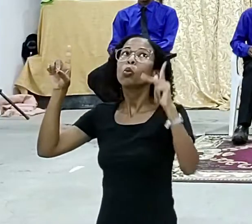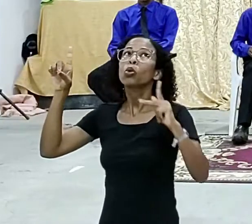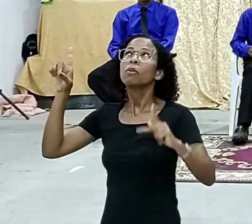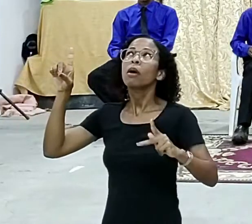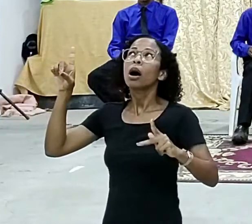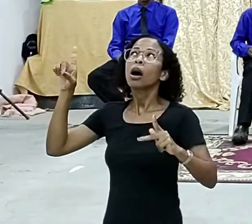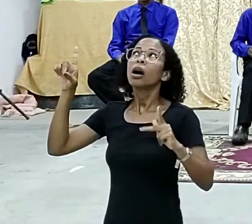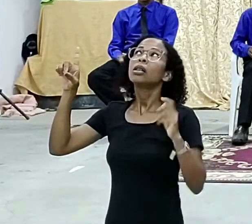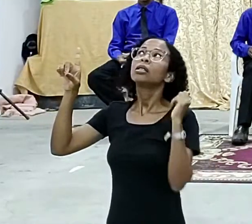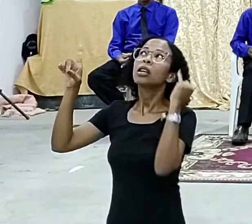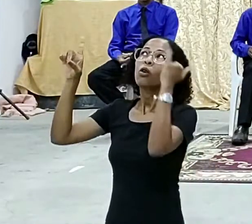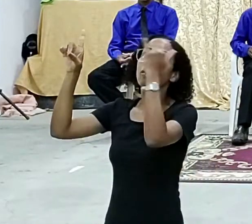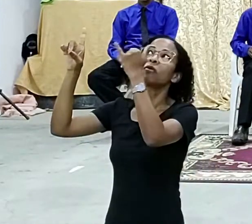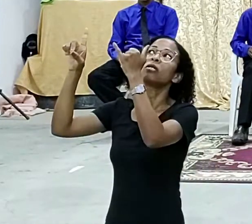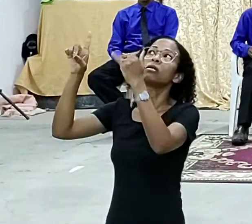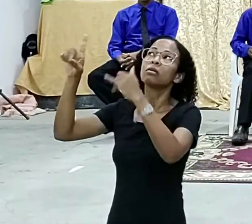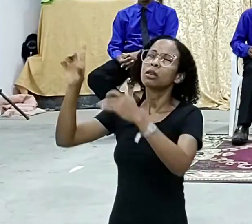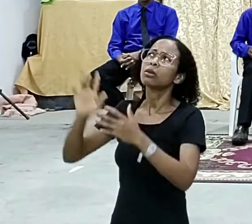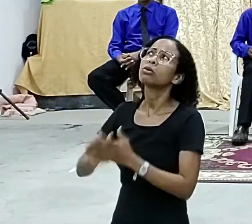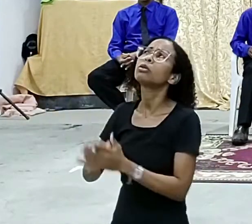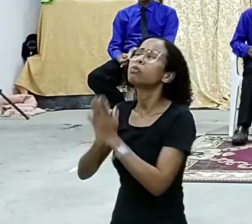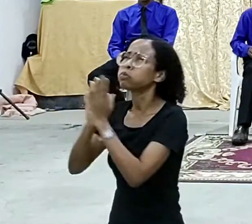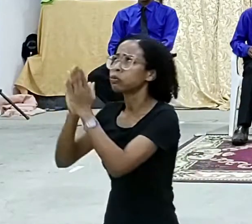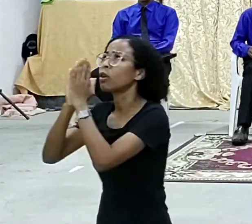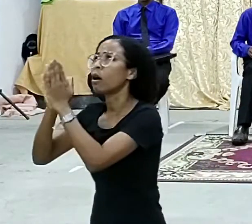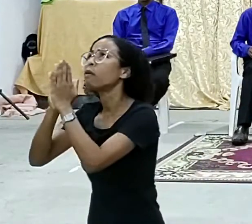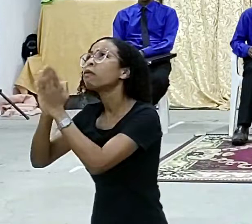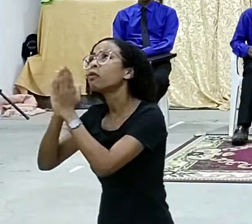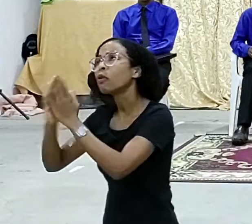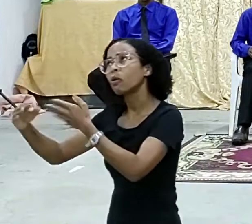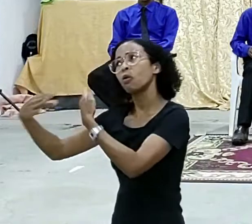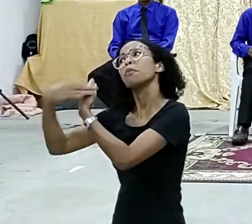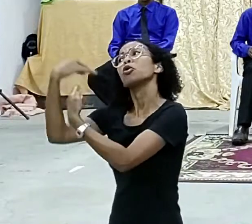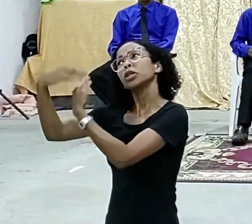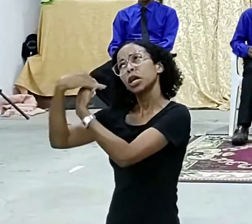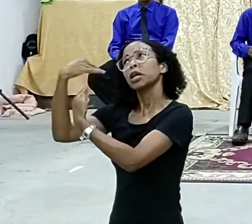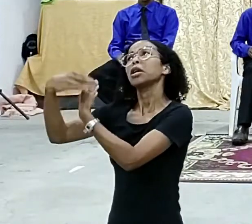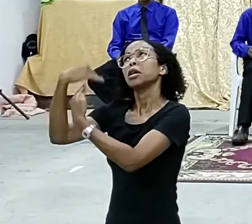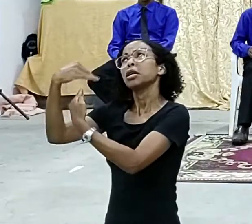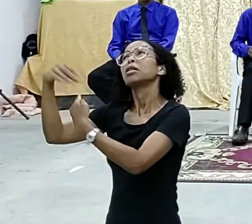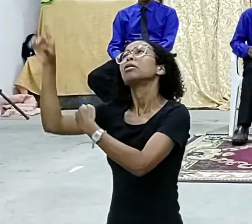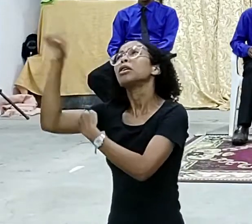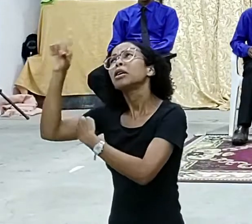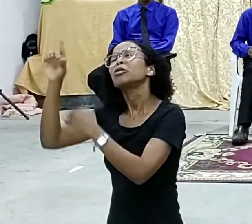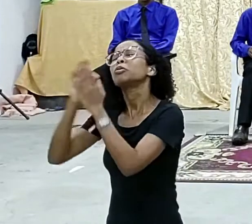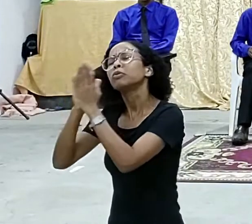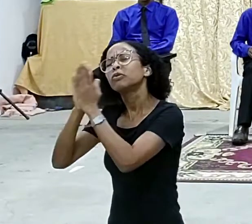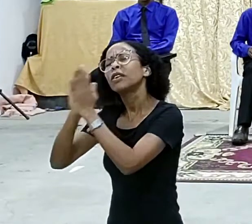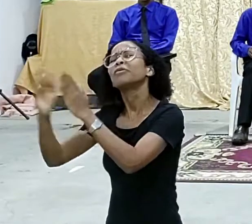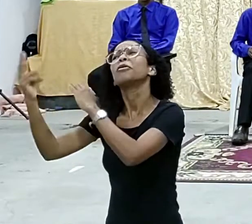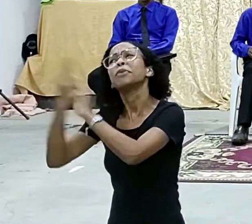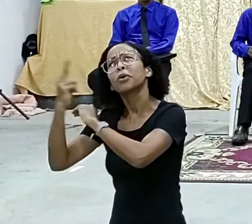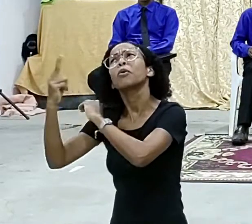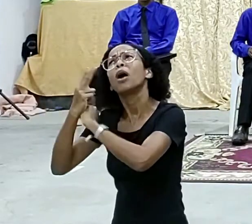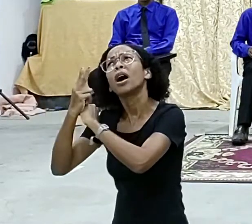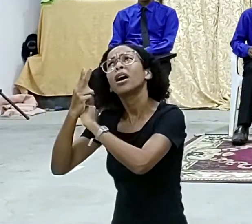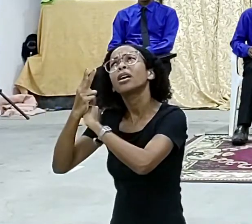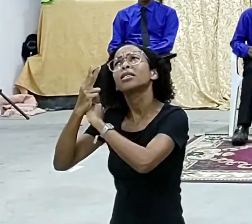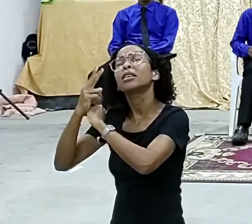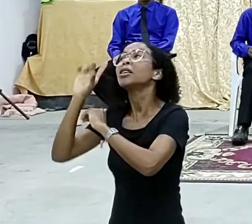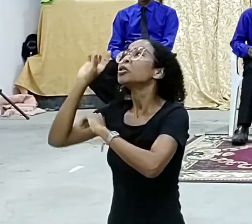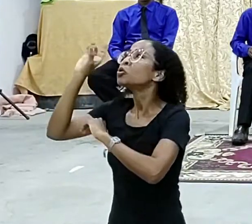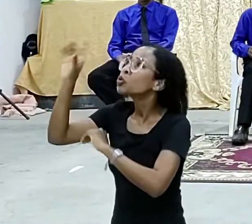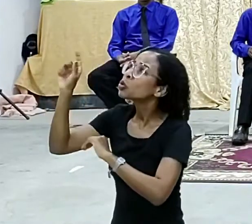dizendo: Deus, toma direção, Deus, guarda, porque eu sei que só Ele pode